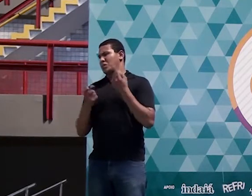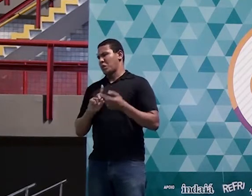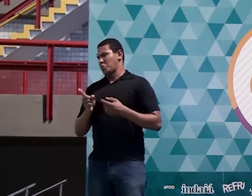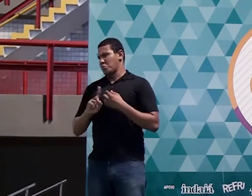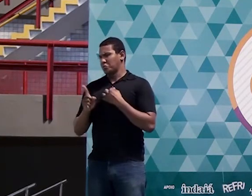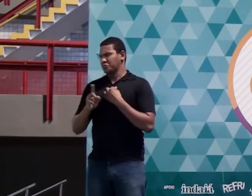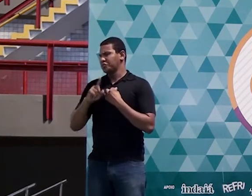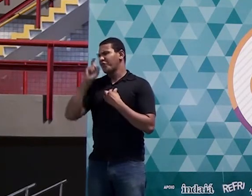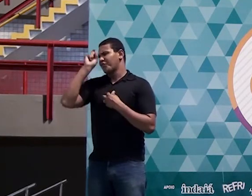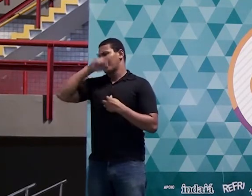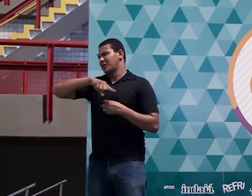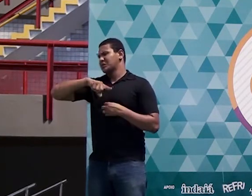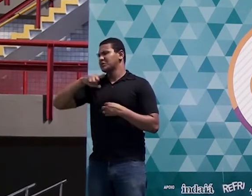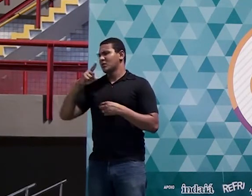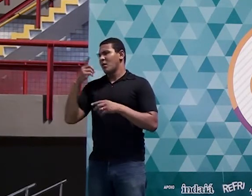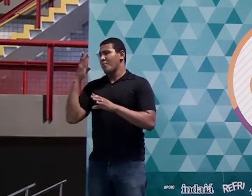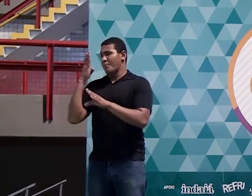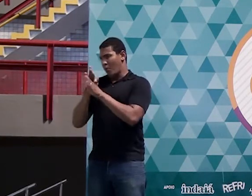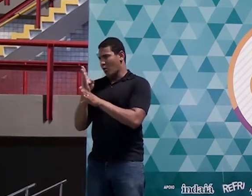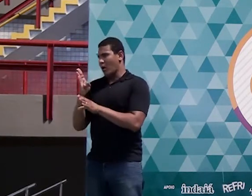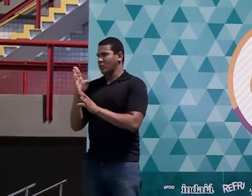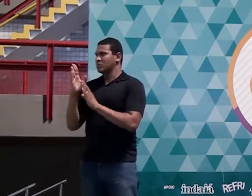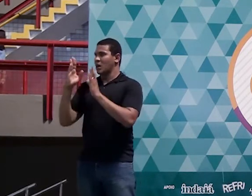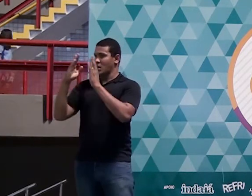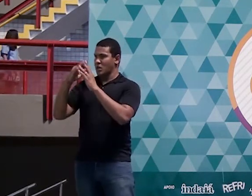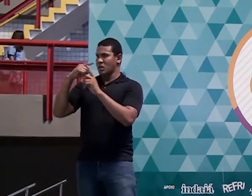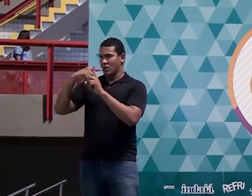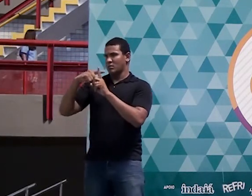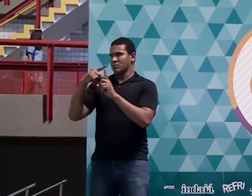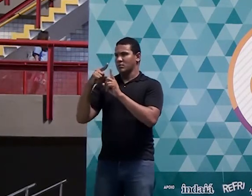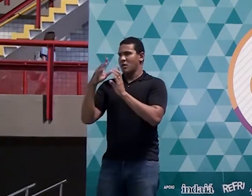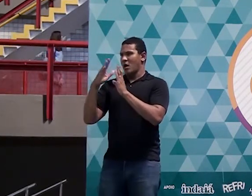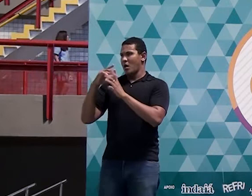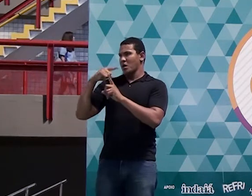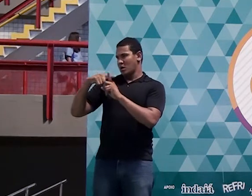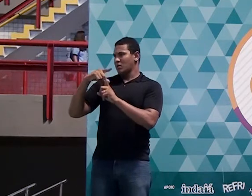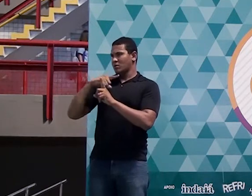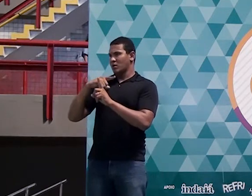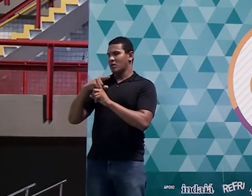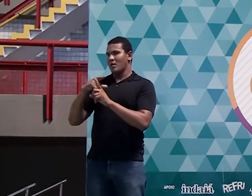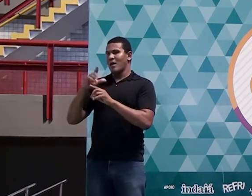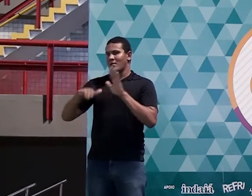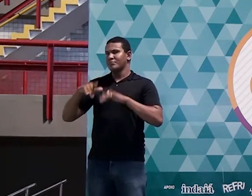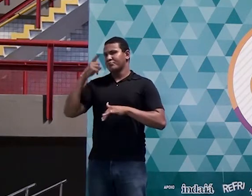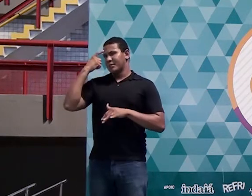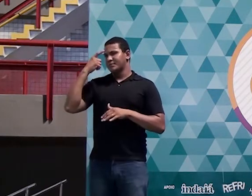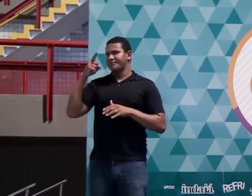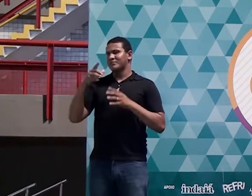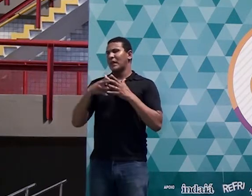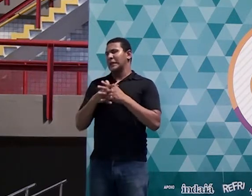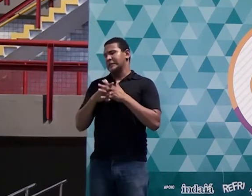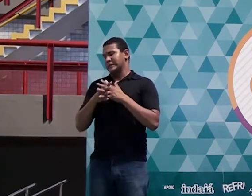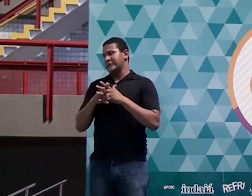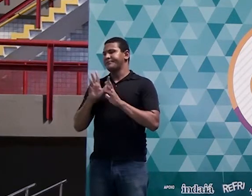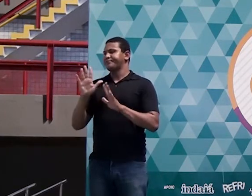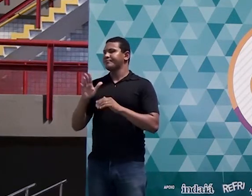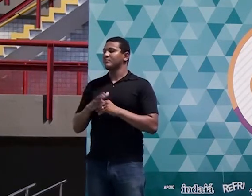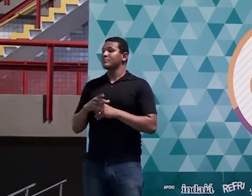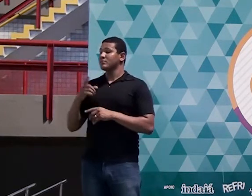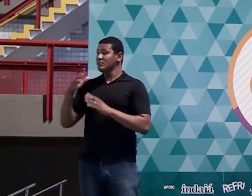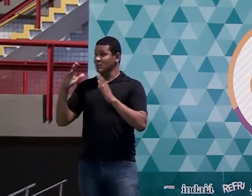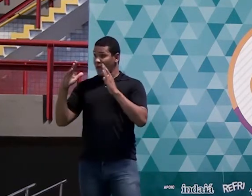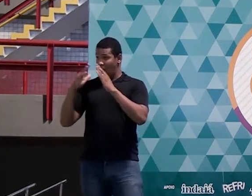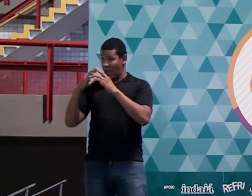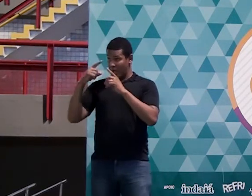corriqueira. Porque a igreja, eu gostaria até que você anotasse, porque isso cria uma confusão muito grande na cabeça dos alunos. A